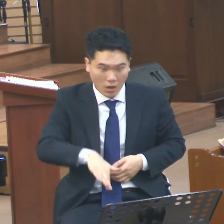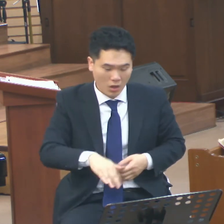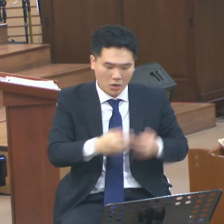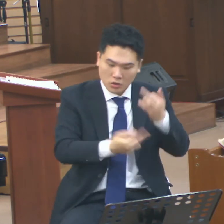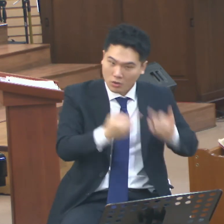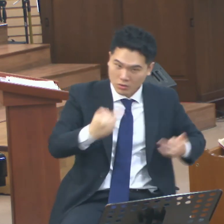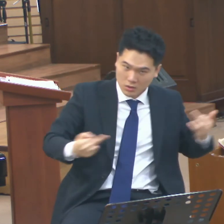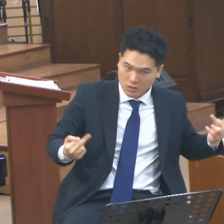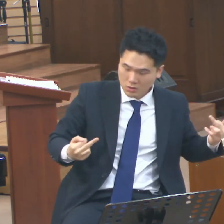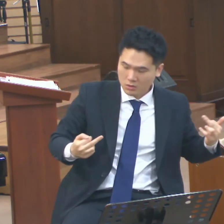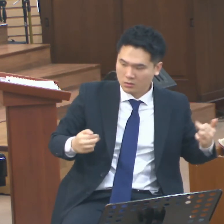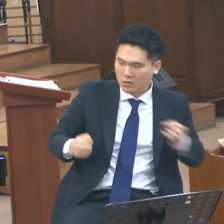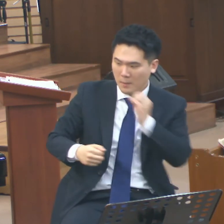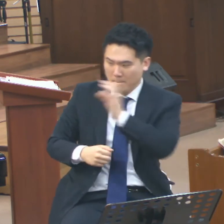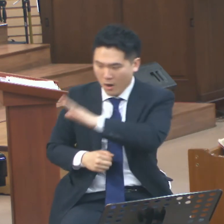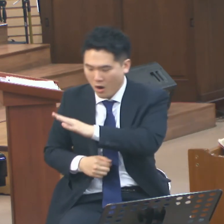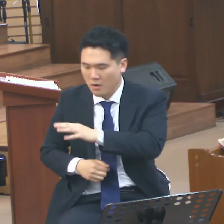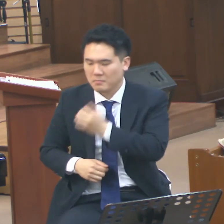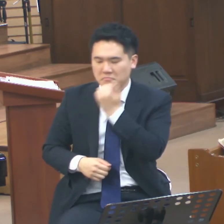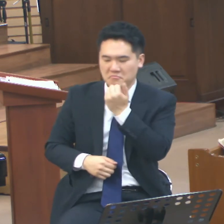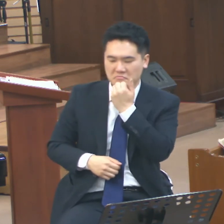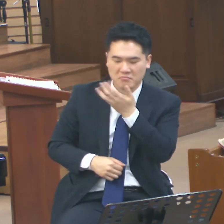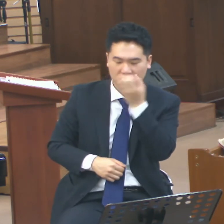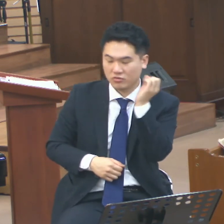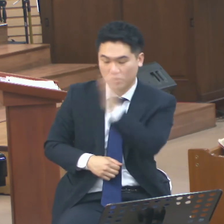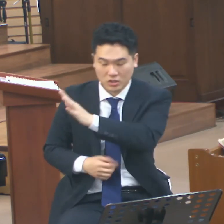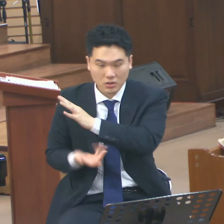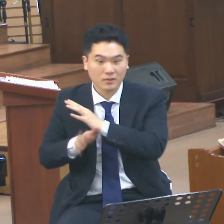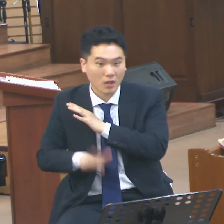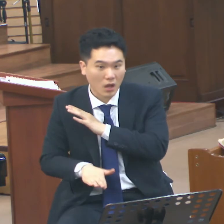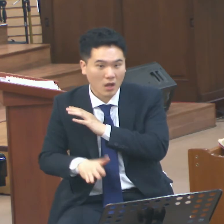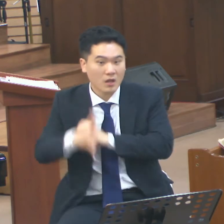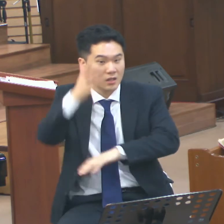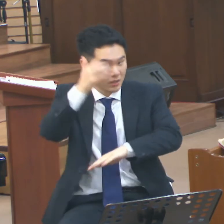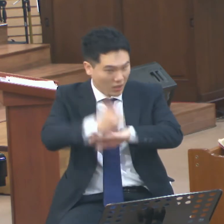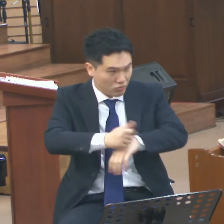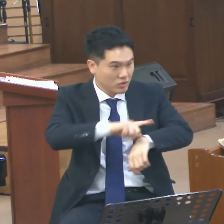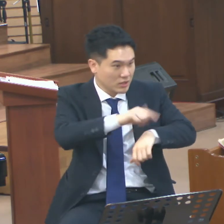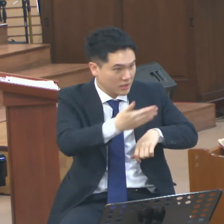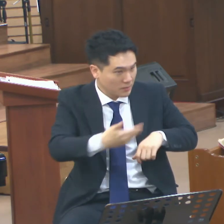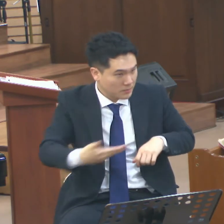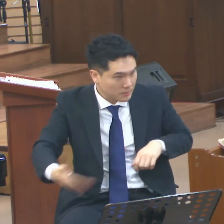이렇게 야고보가 고백하죠. 주 예수 그리스도의 종 야고보.